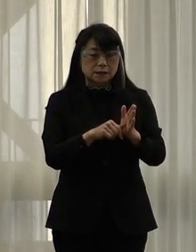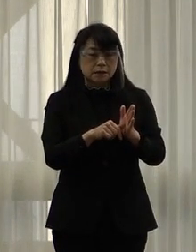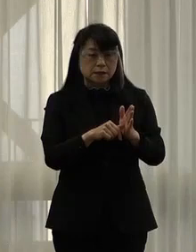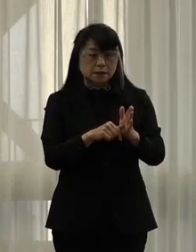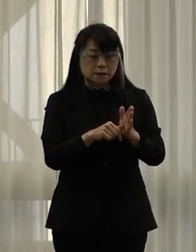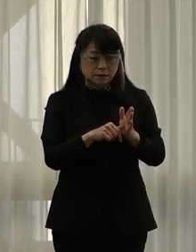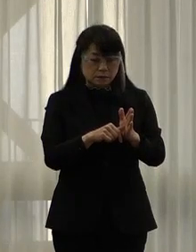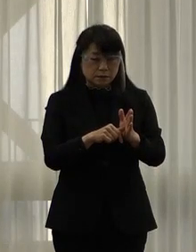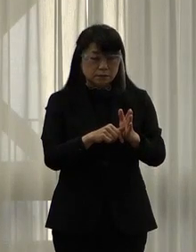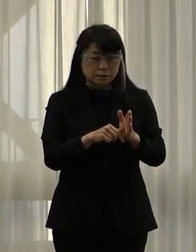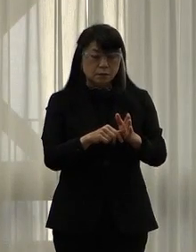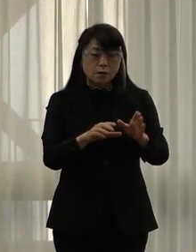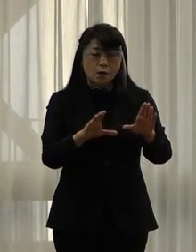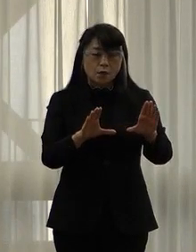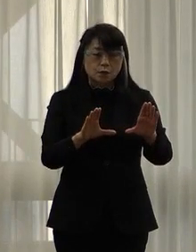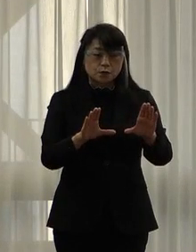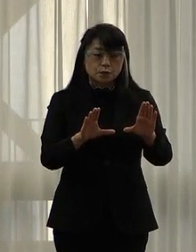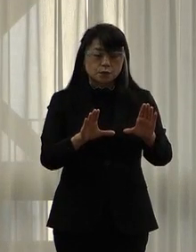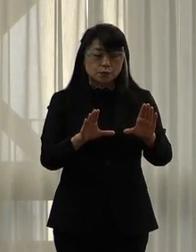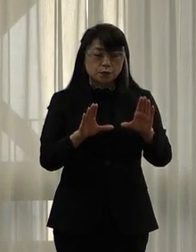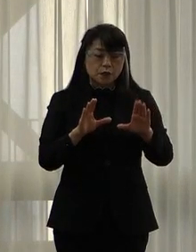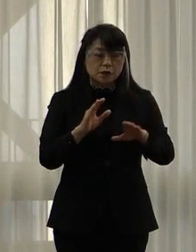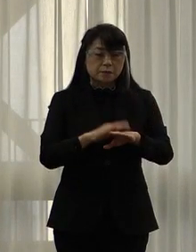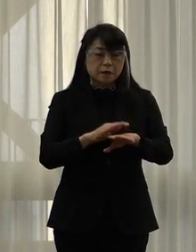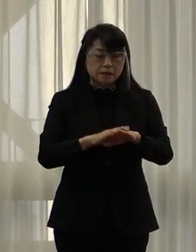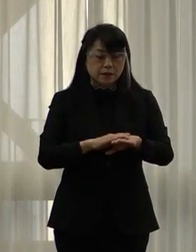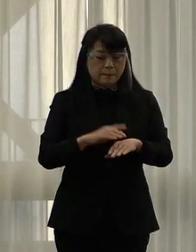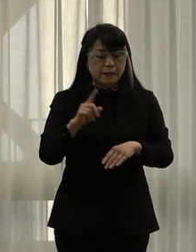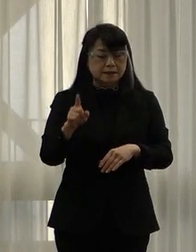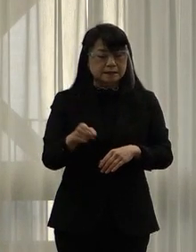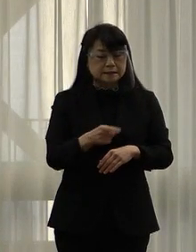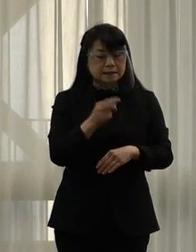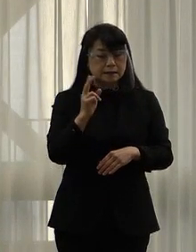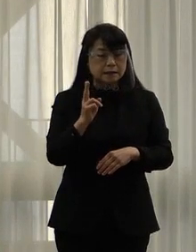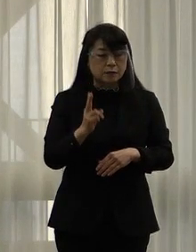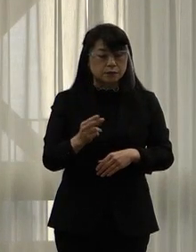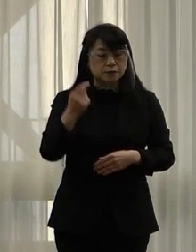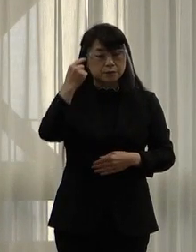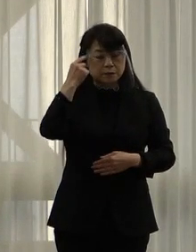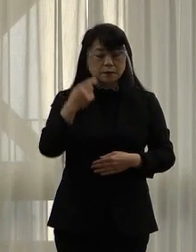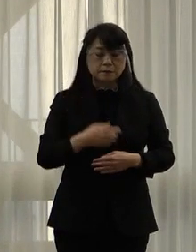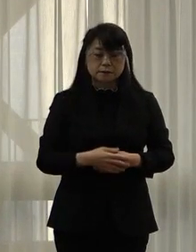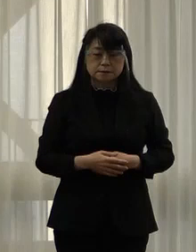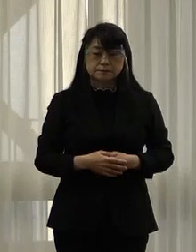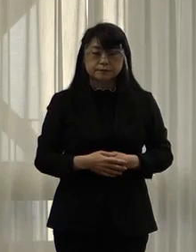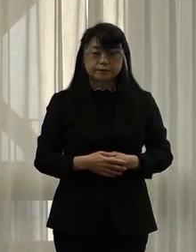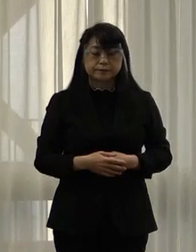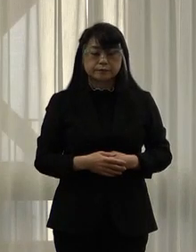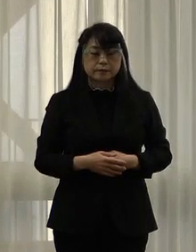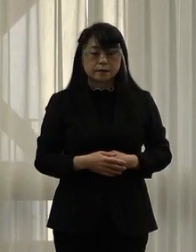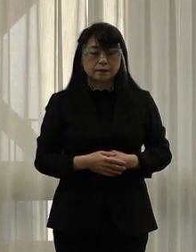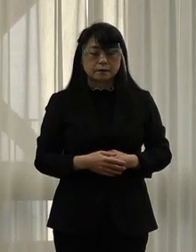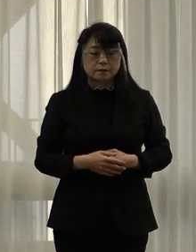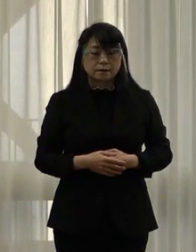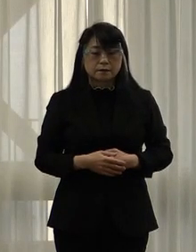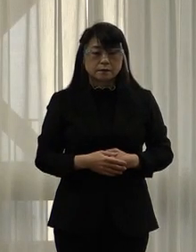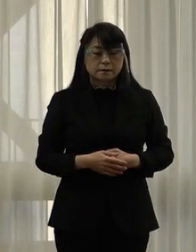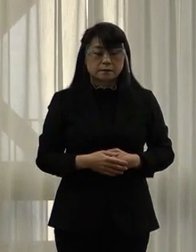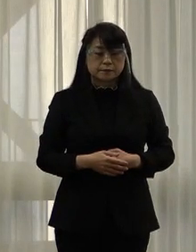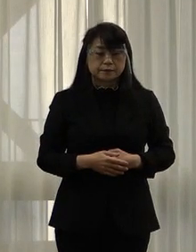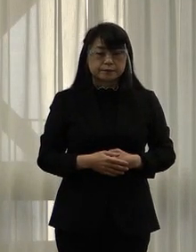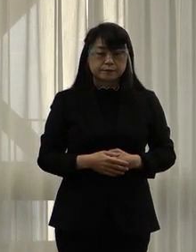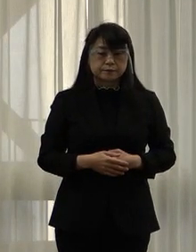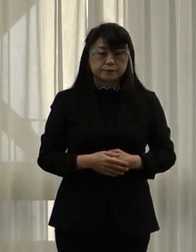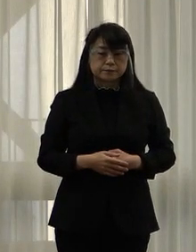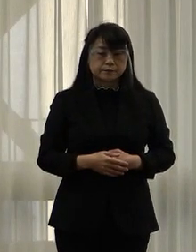受け止めは、まあ、ごく自然な感じだというふうに思っております。それとですね、そもそも